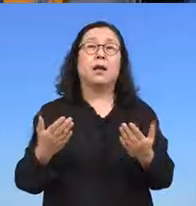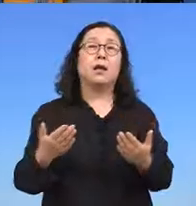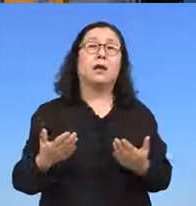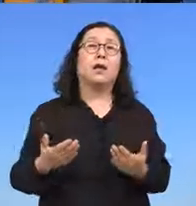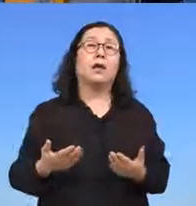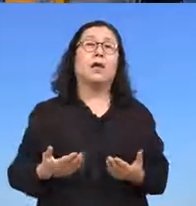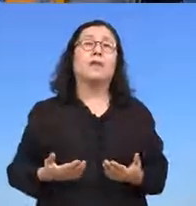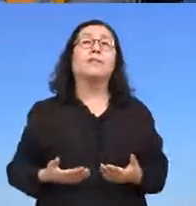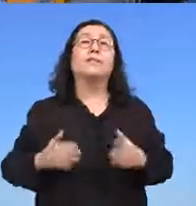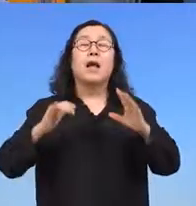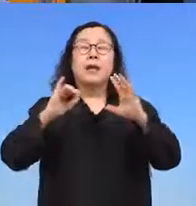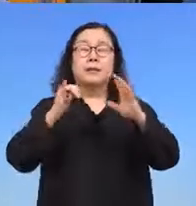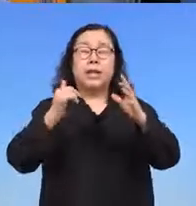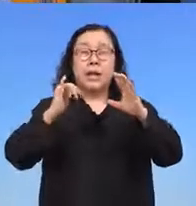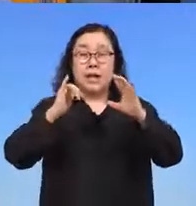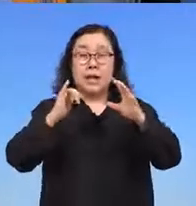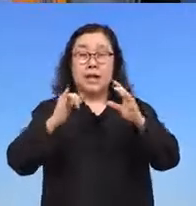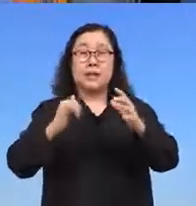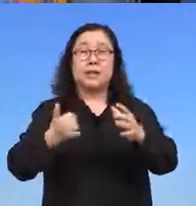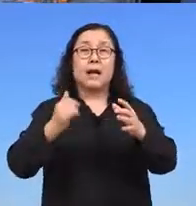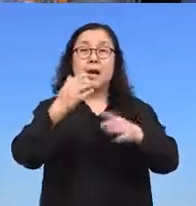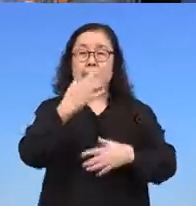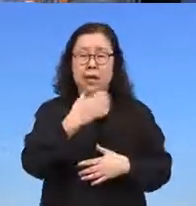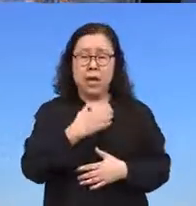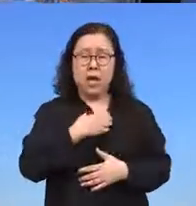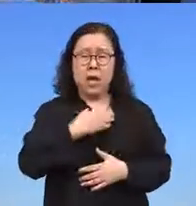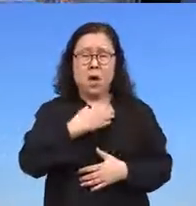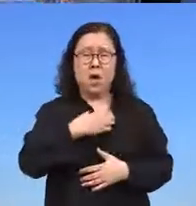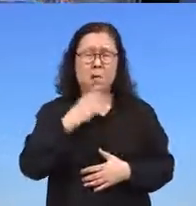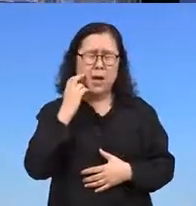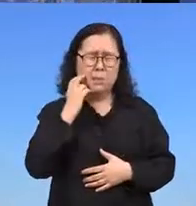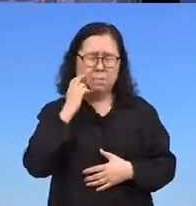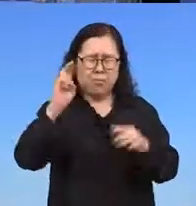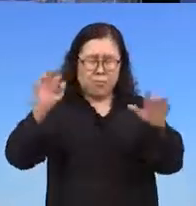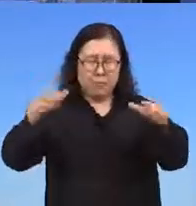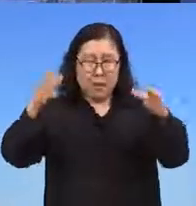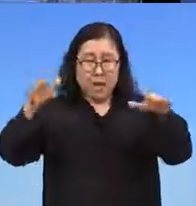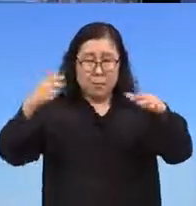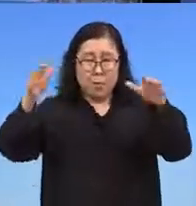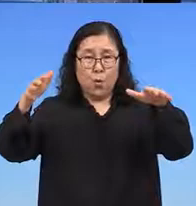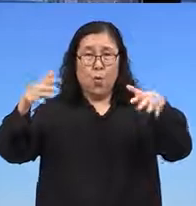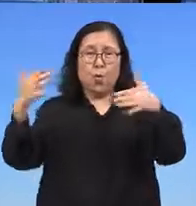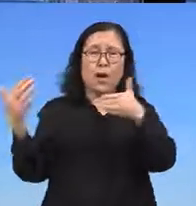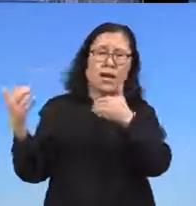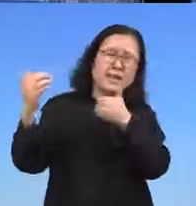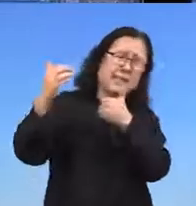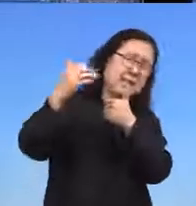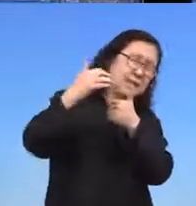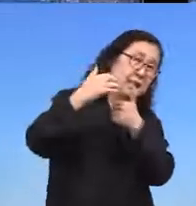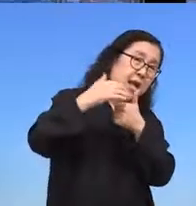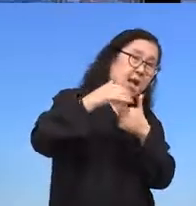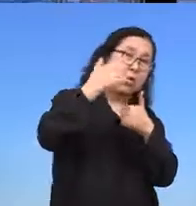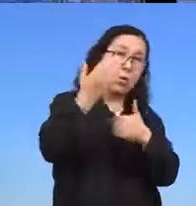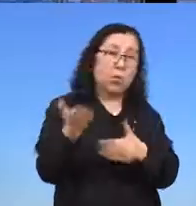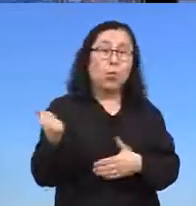비록 내가 걸어가는 걸음 속에 세상의 험한 풍파 몰아칠 때도